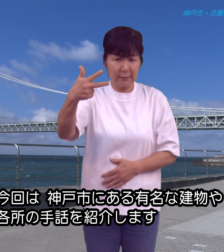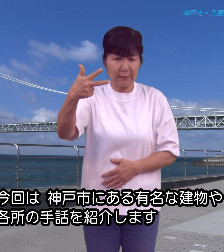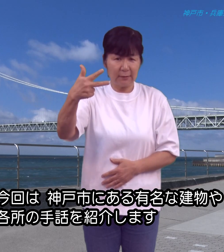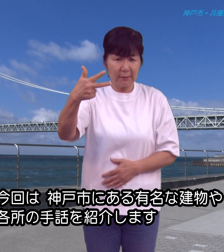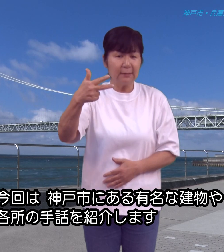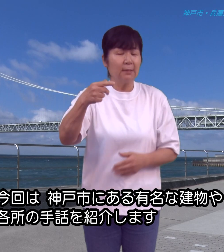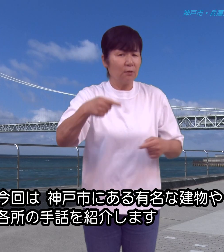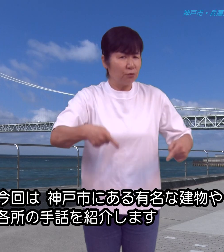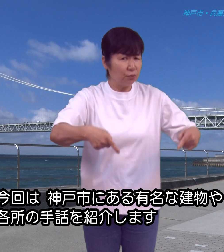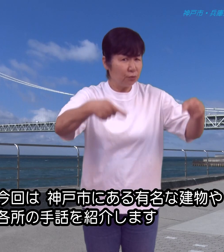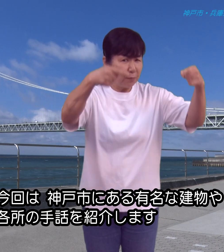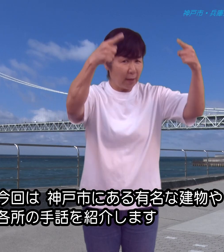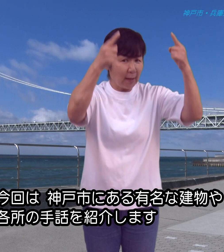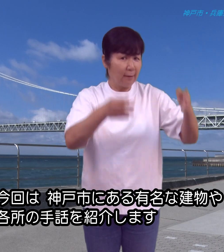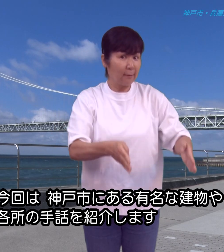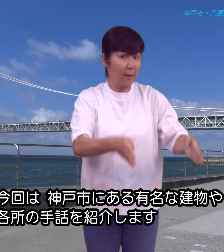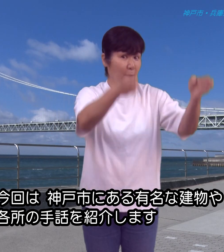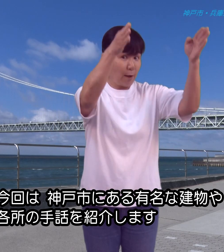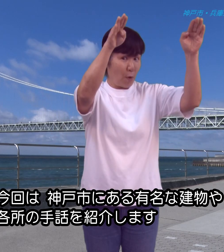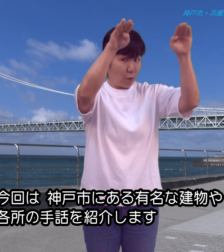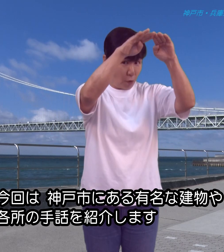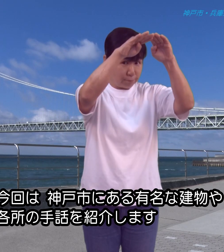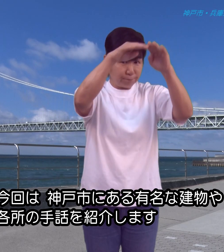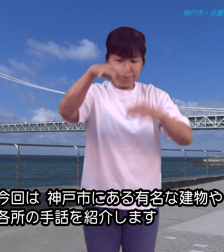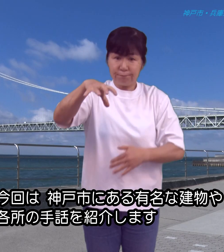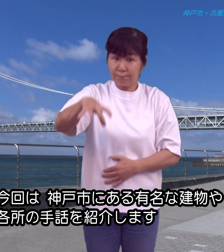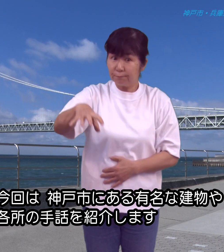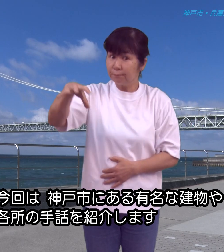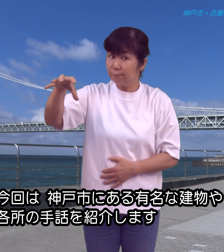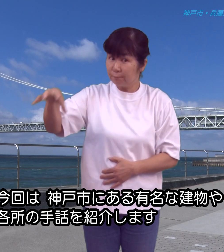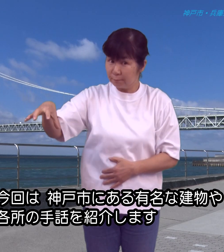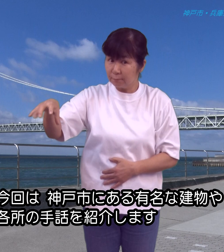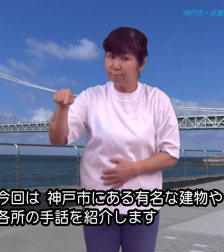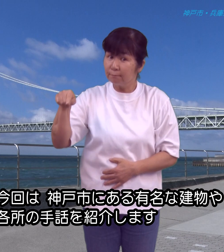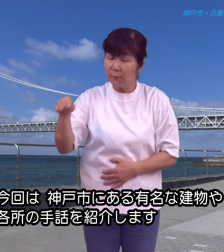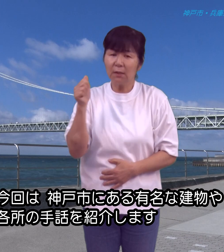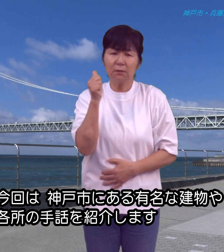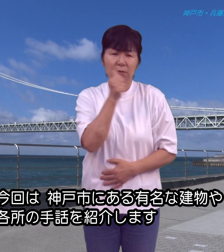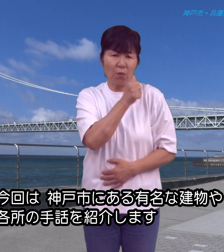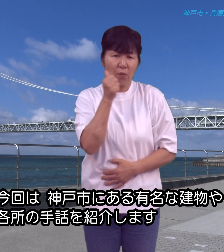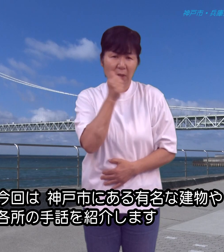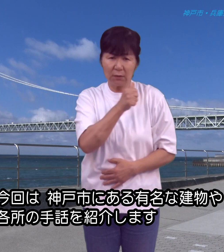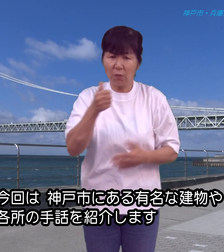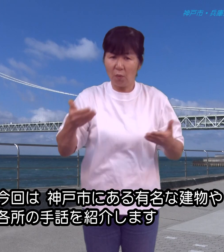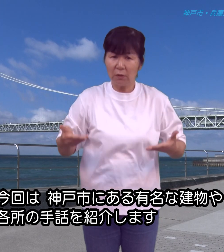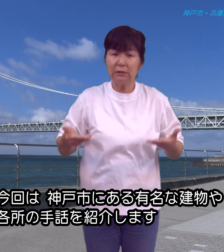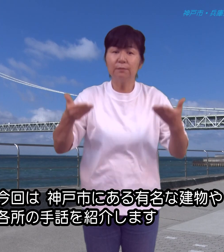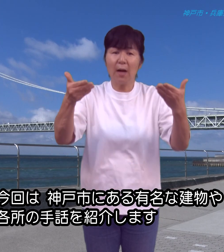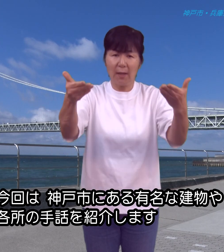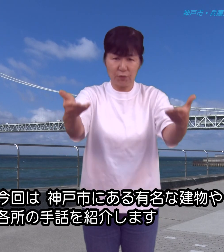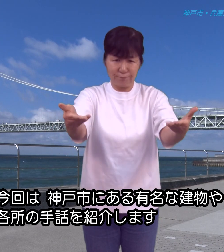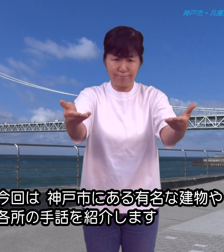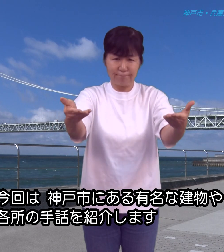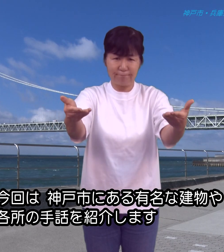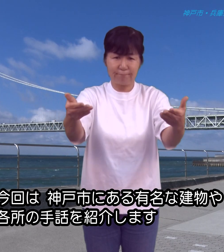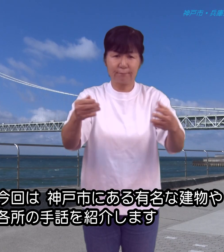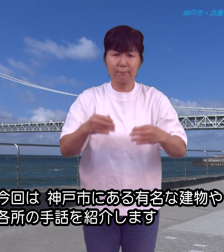今回は神戸市にある有名な建物や各署の手話を紹介します